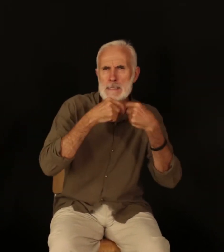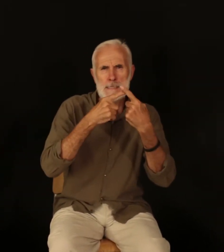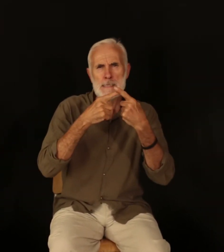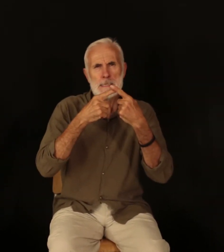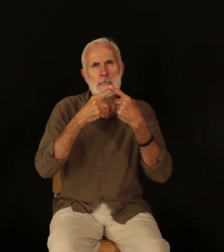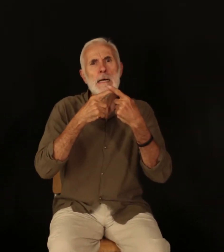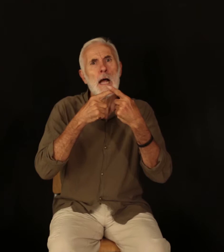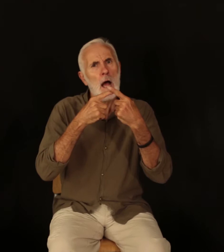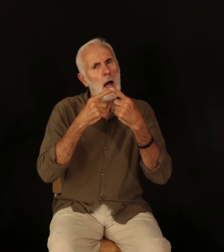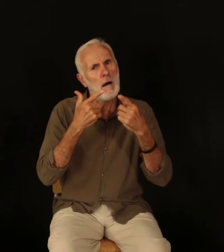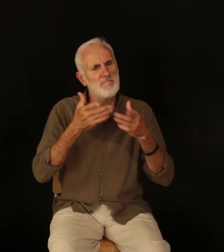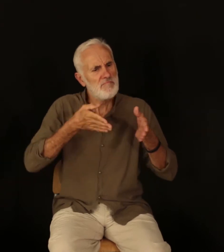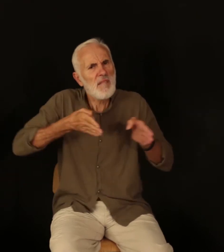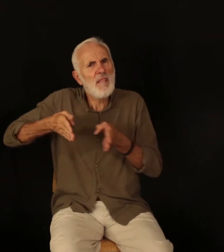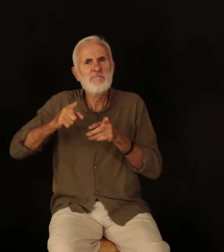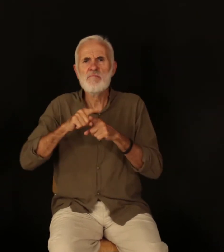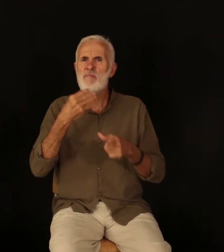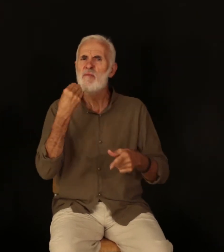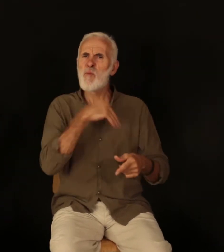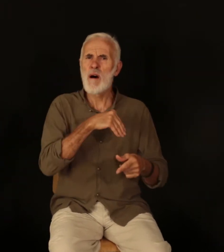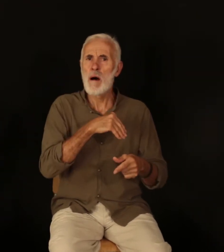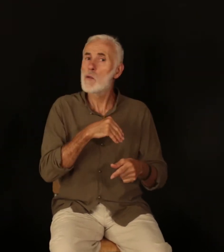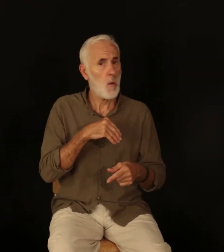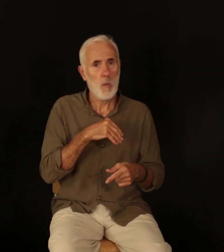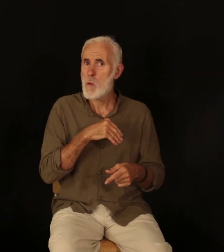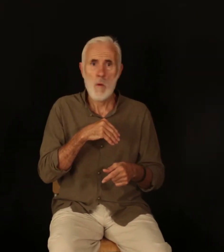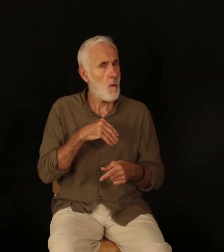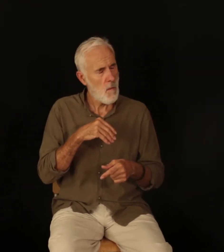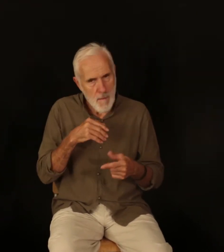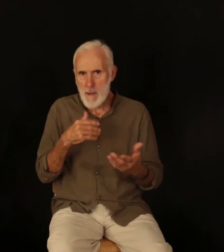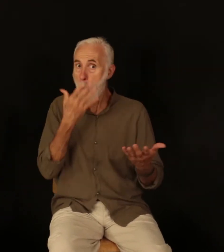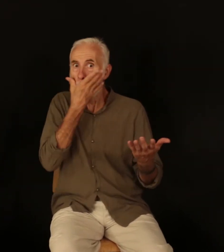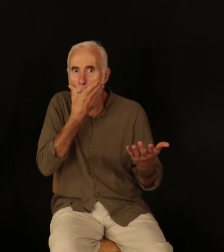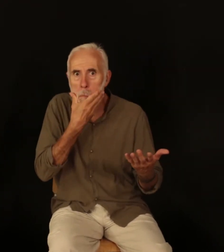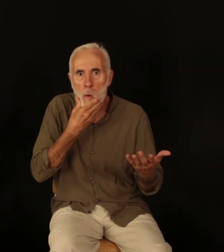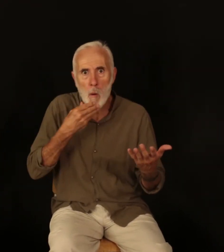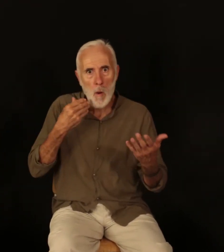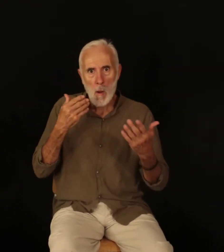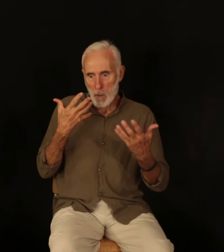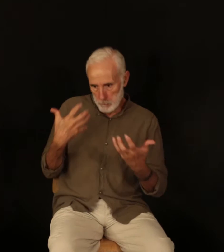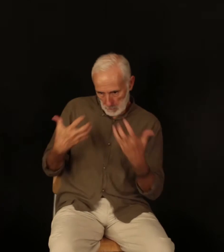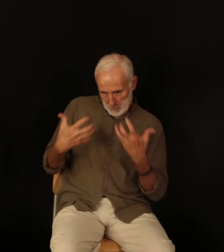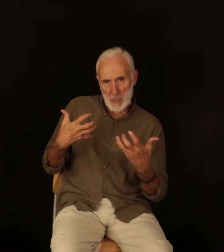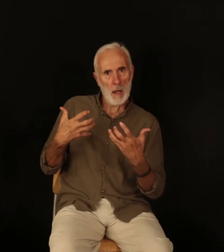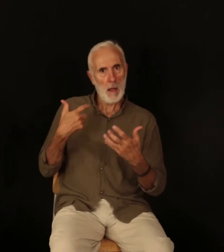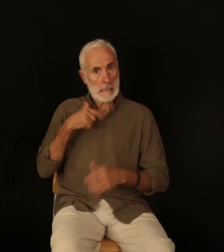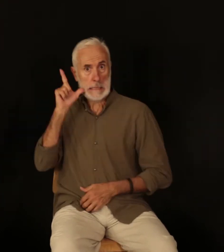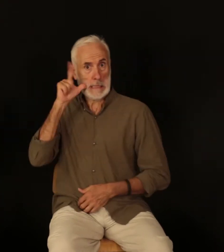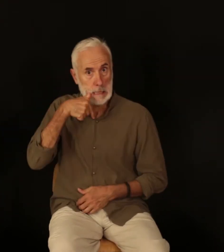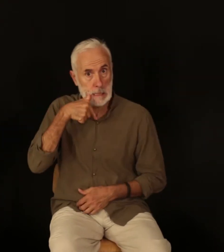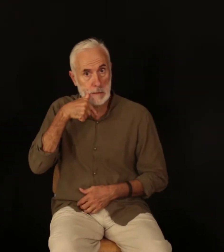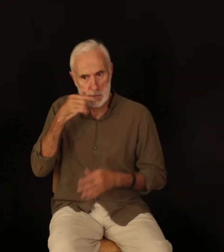beau et esthétique. Donc en fait, on porte beaucoup d'attention au graphisme dans la revue, qui est très